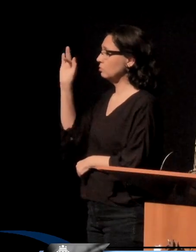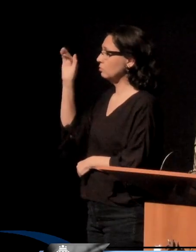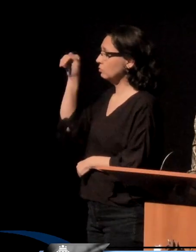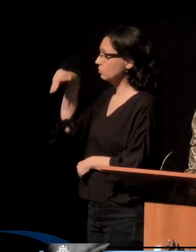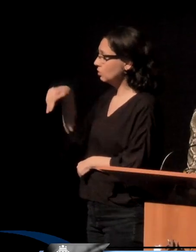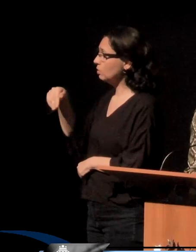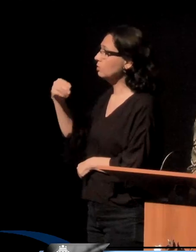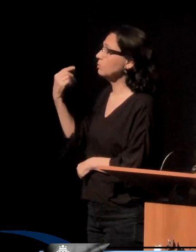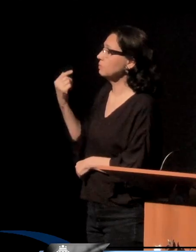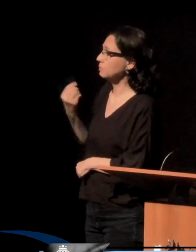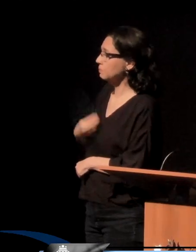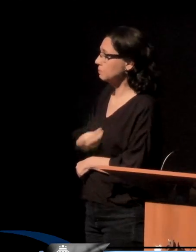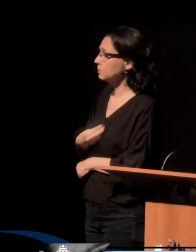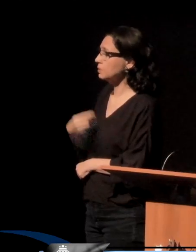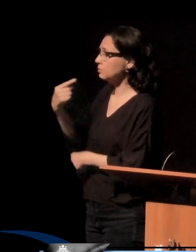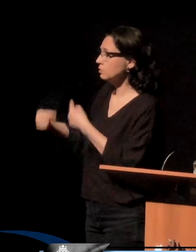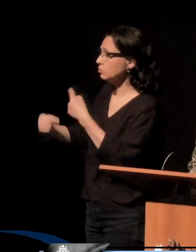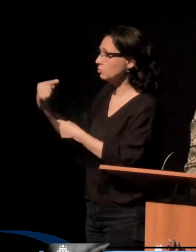discussão